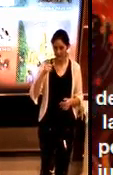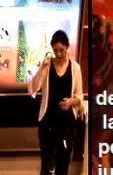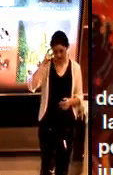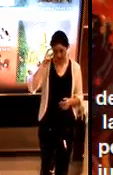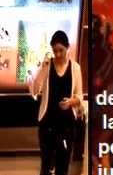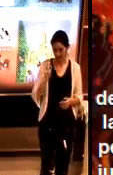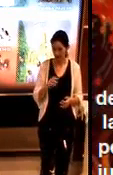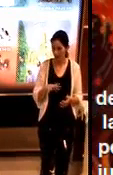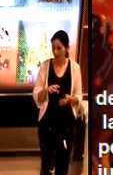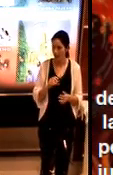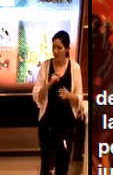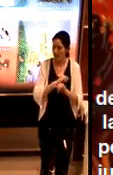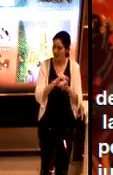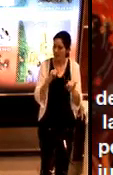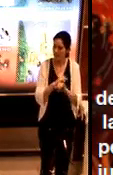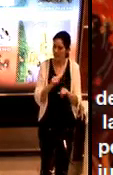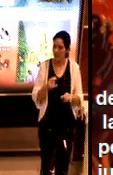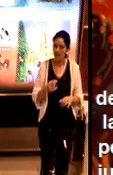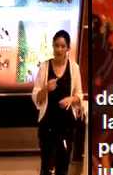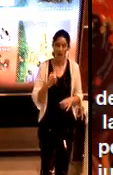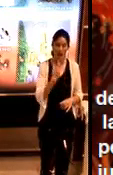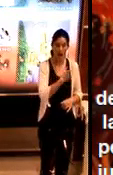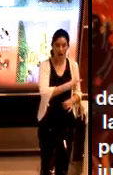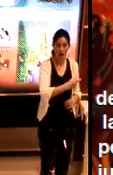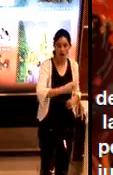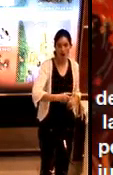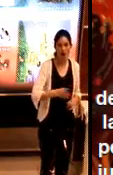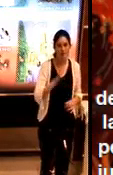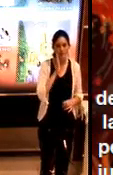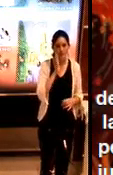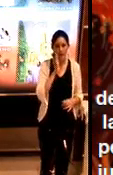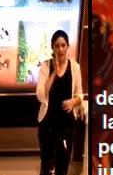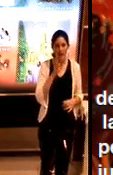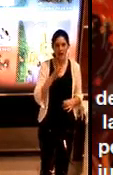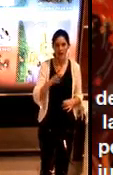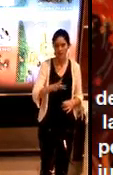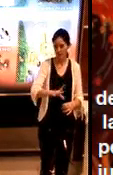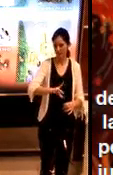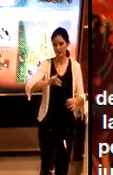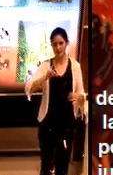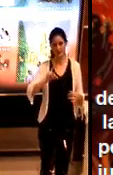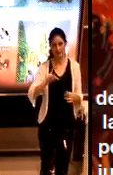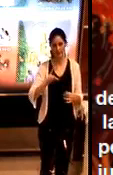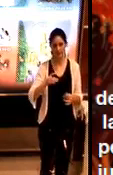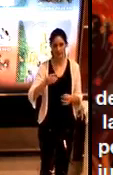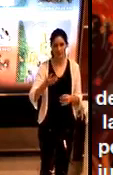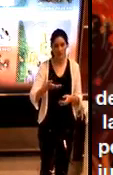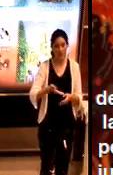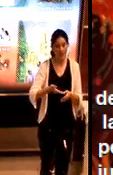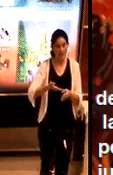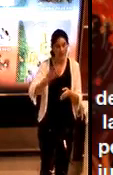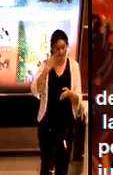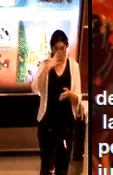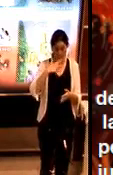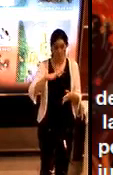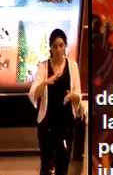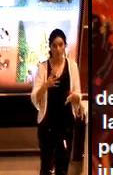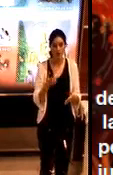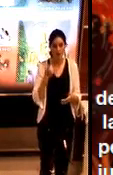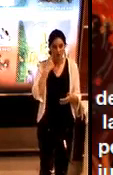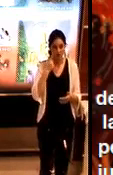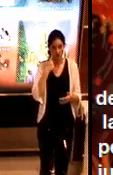haber recibido el conocimiento de la verdad, ya no queda más sacrificio por los pecados, sino una